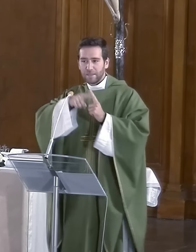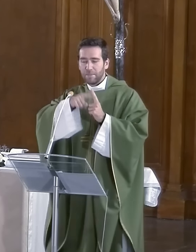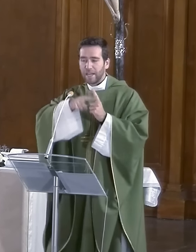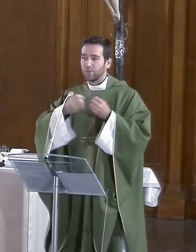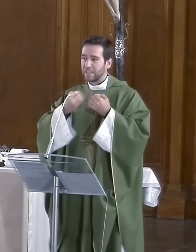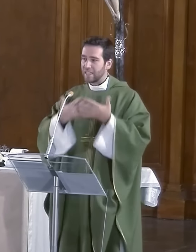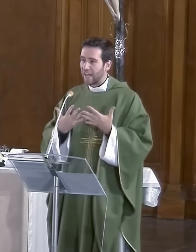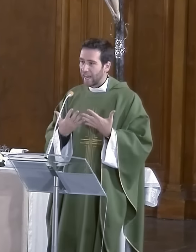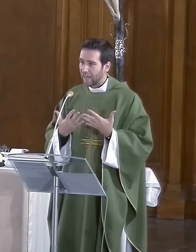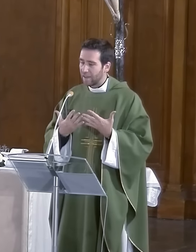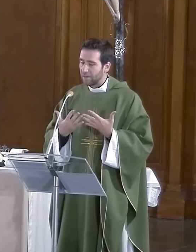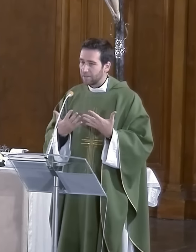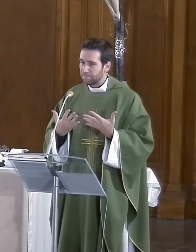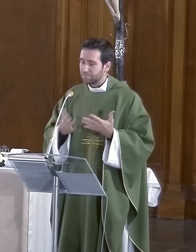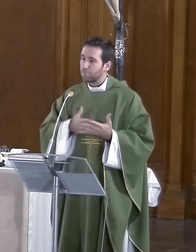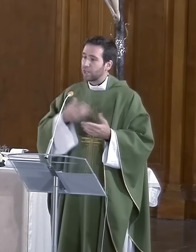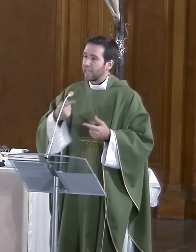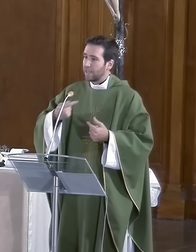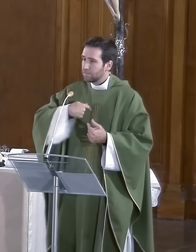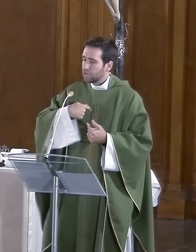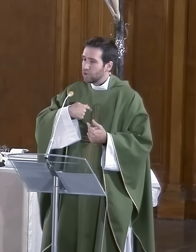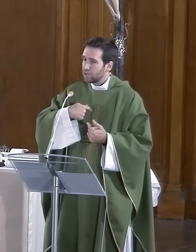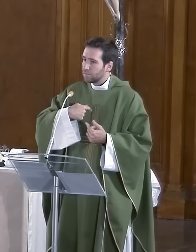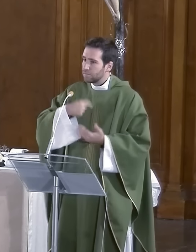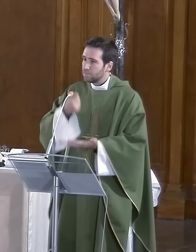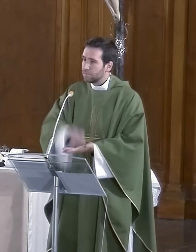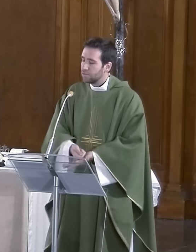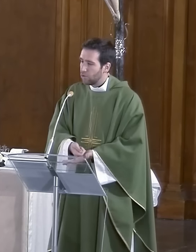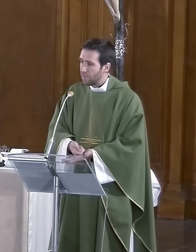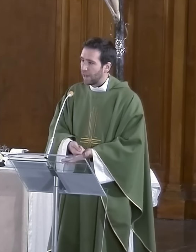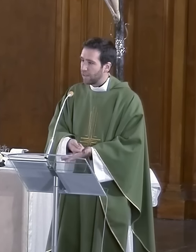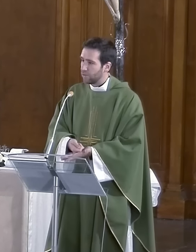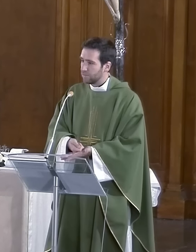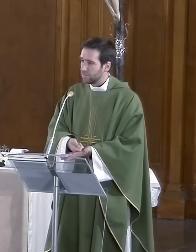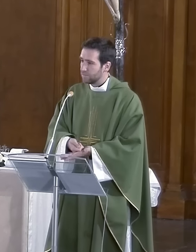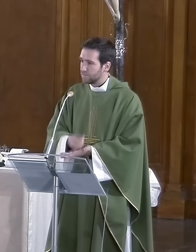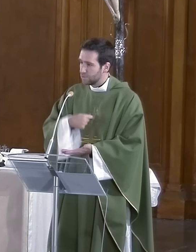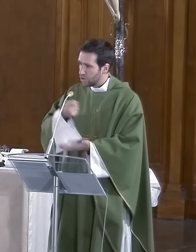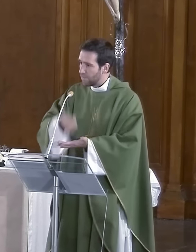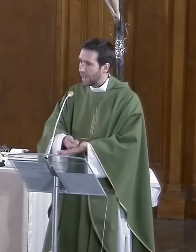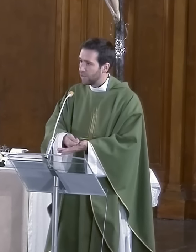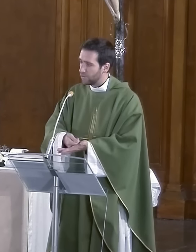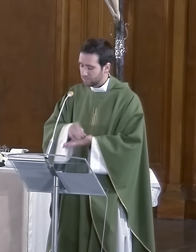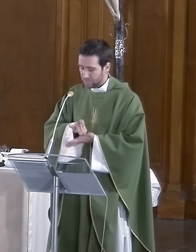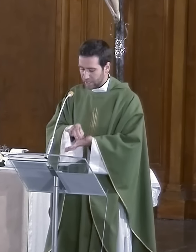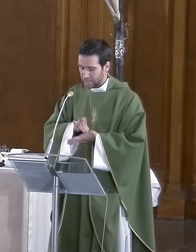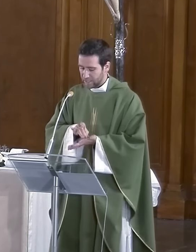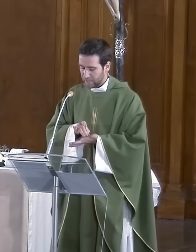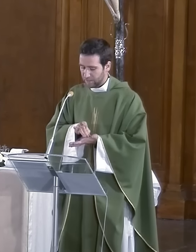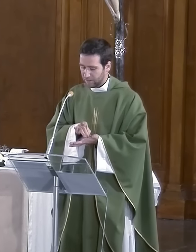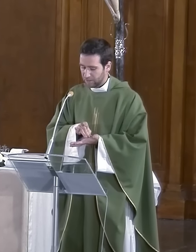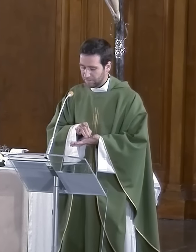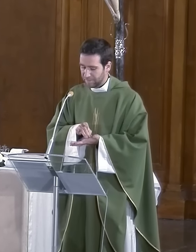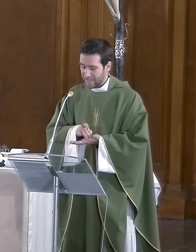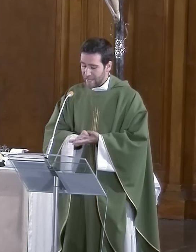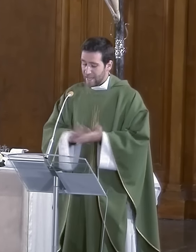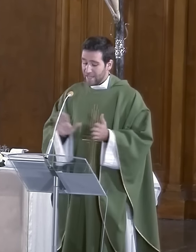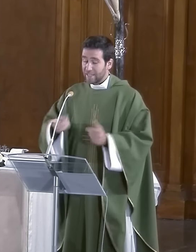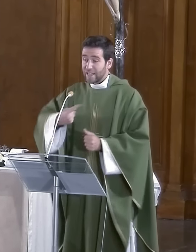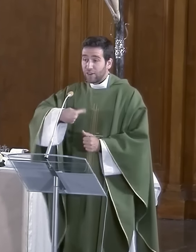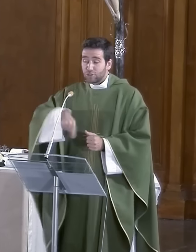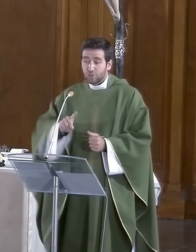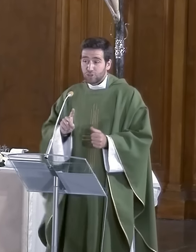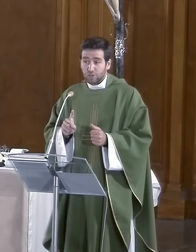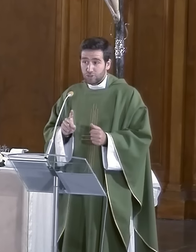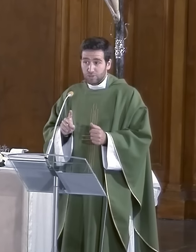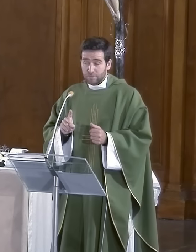la temperatura sea agradable, porque yo lo he pagado. Yo he pagado este servicio. Y es que